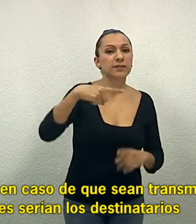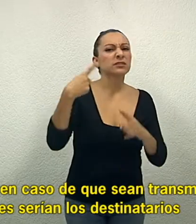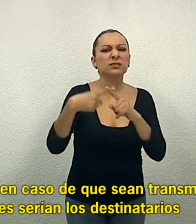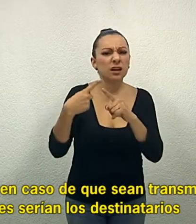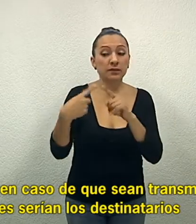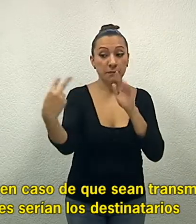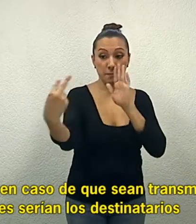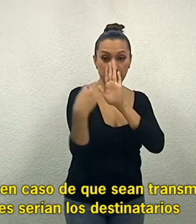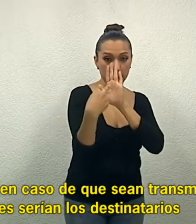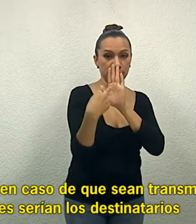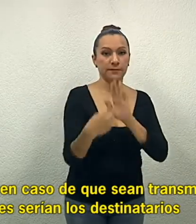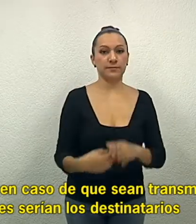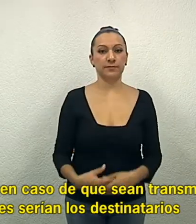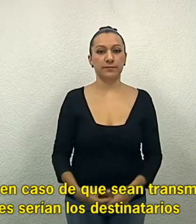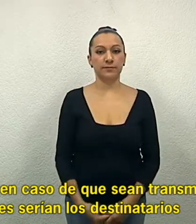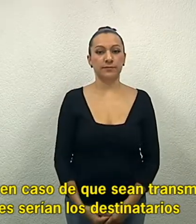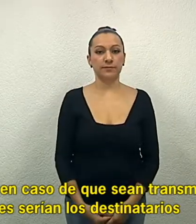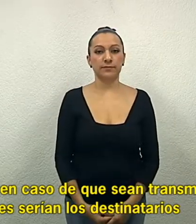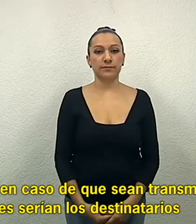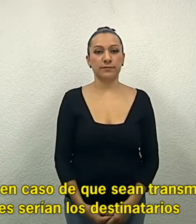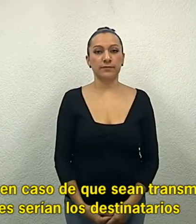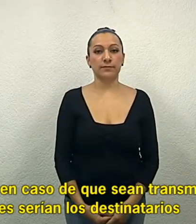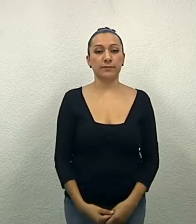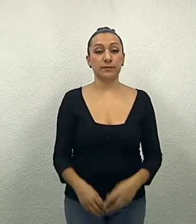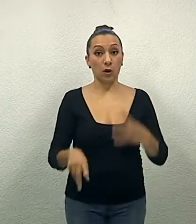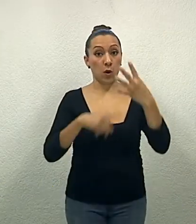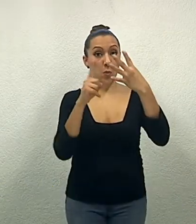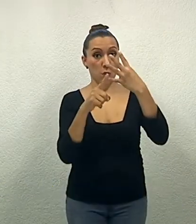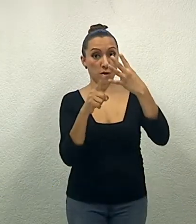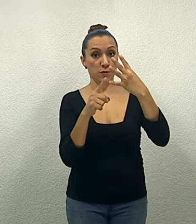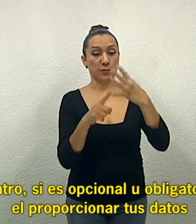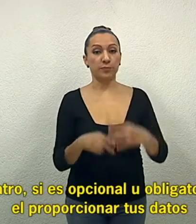quienes serían los destinatarios 4